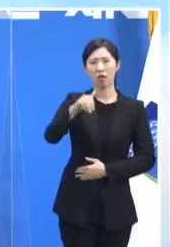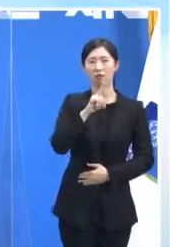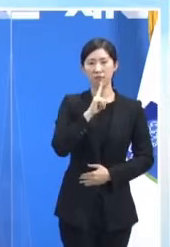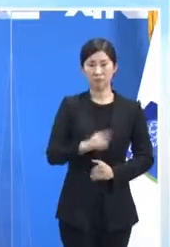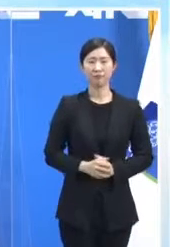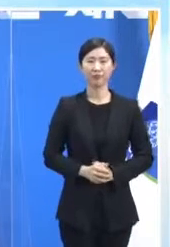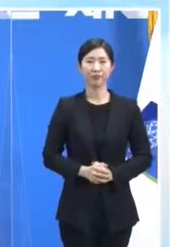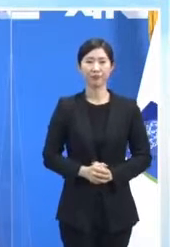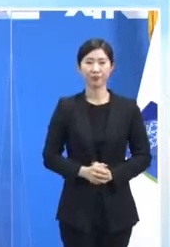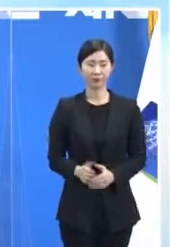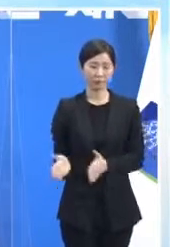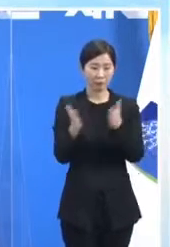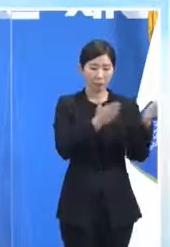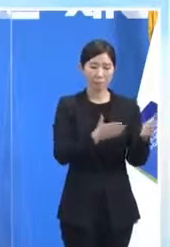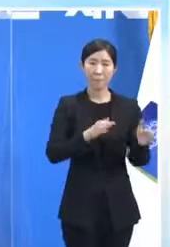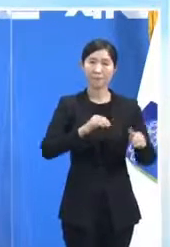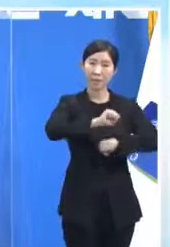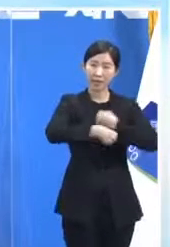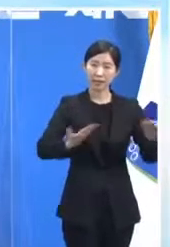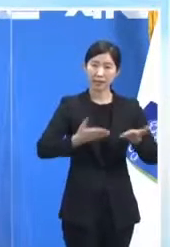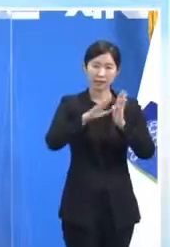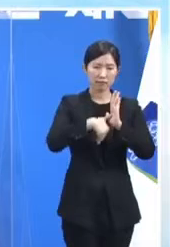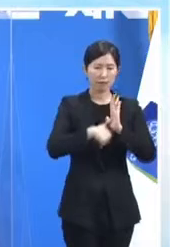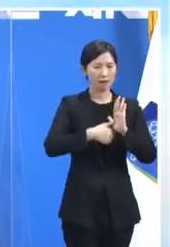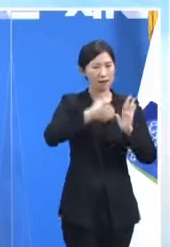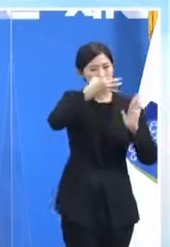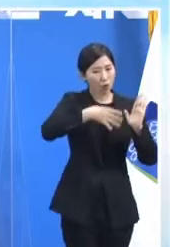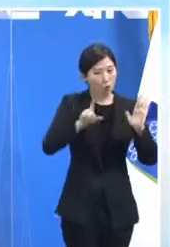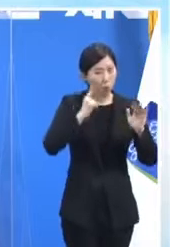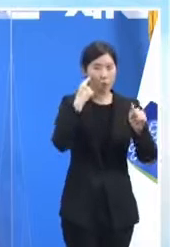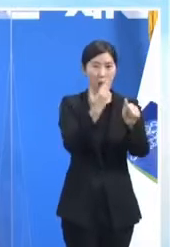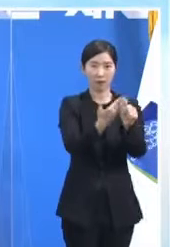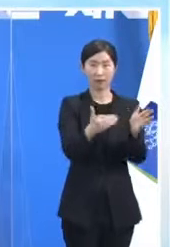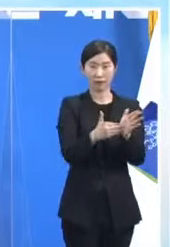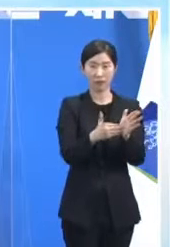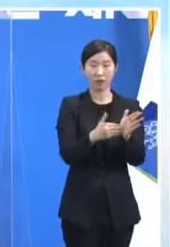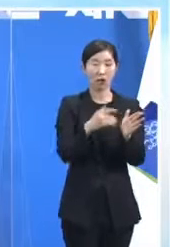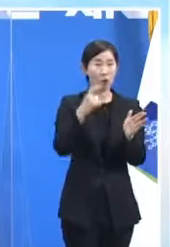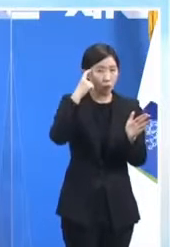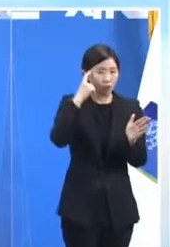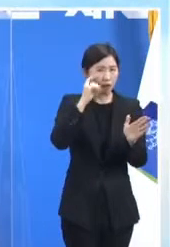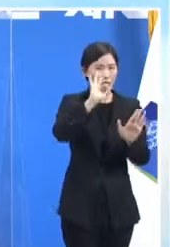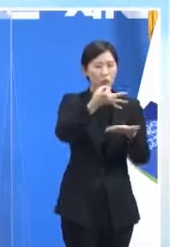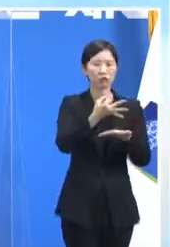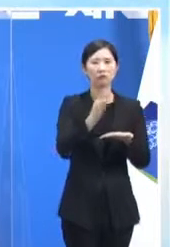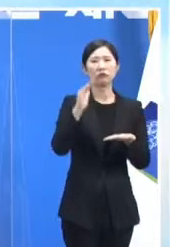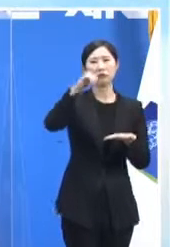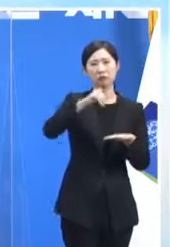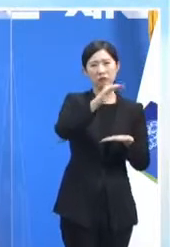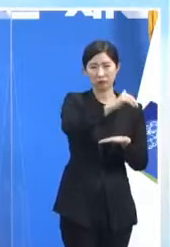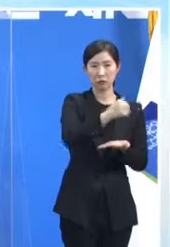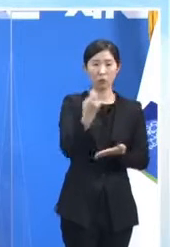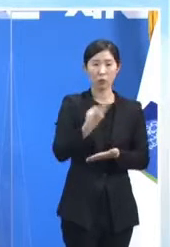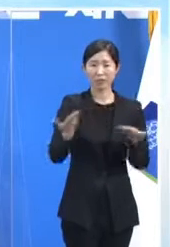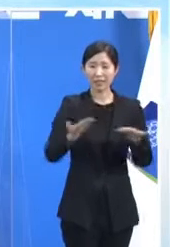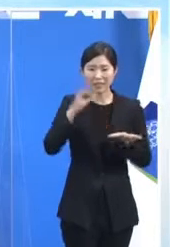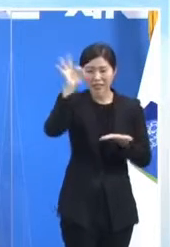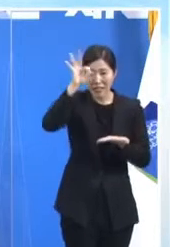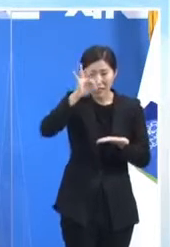다음은 프리랜서 활동 시 애로사항입니다. 가장 큰 애로사항은 소득의 불안정성, 일감 구하기의